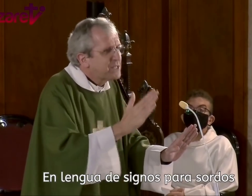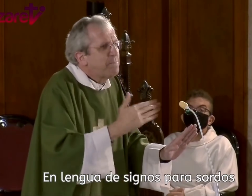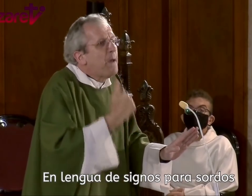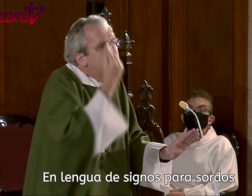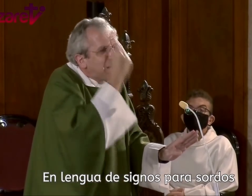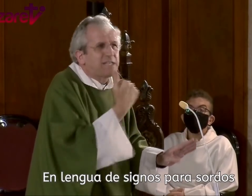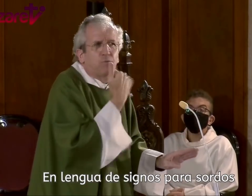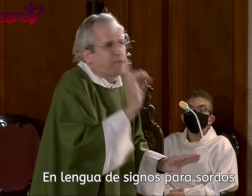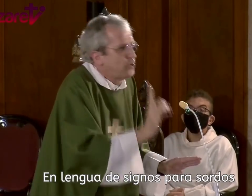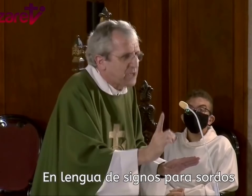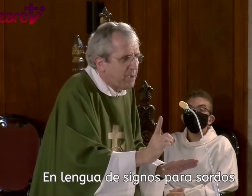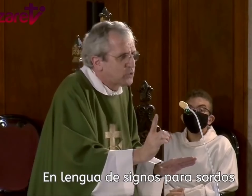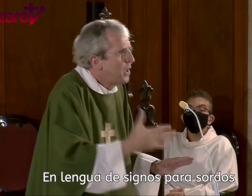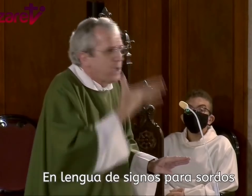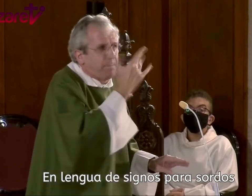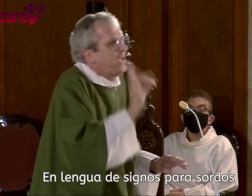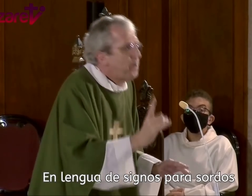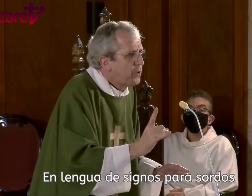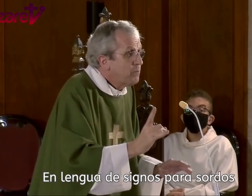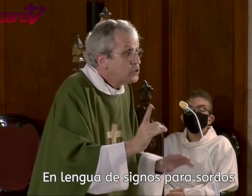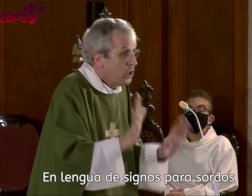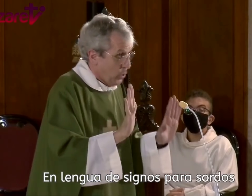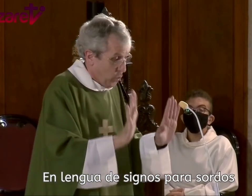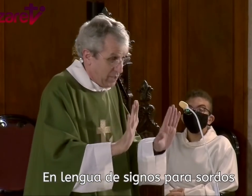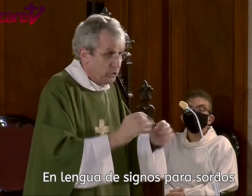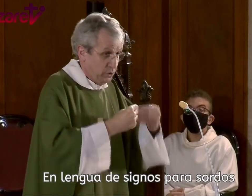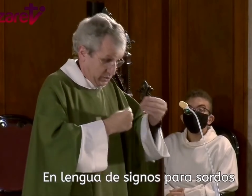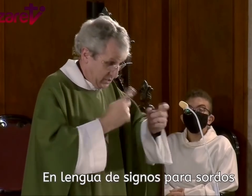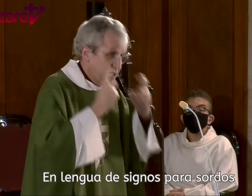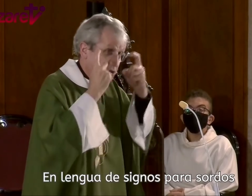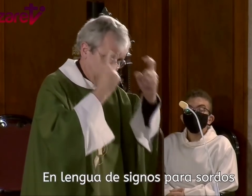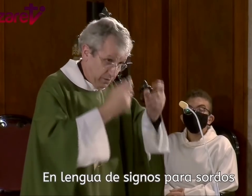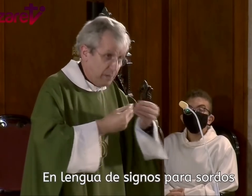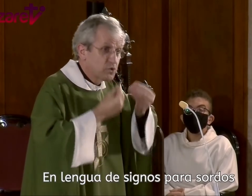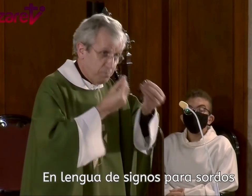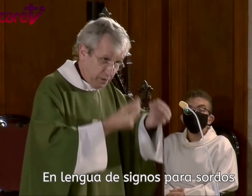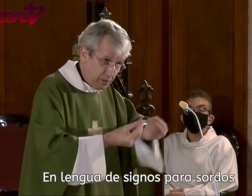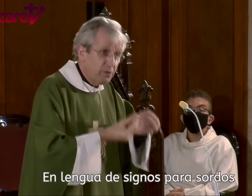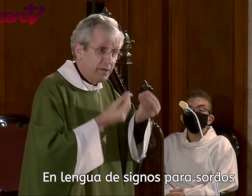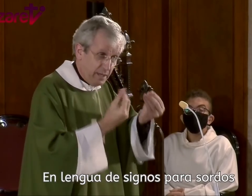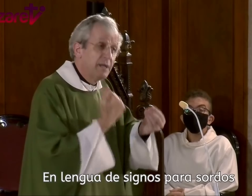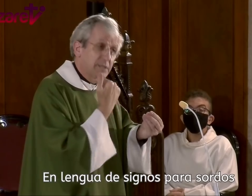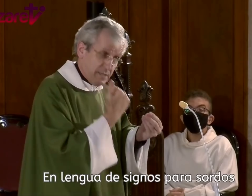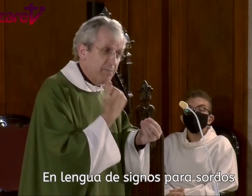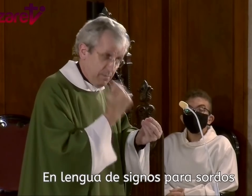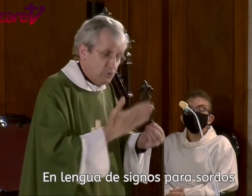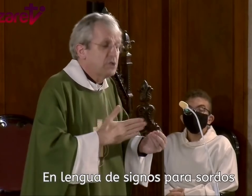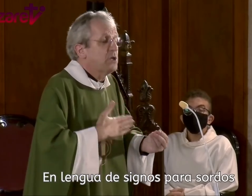Pensamos Que no sabemos Que no podemos Cuando Si nos esforzamos Un poquito Sabemos Y